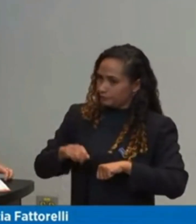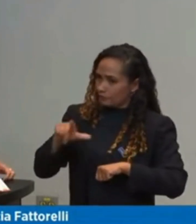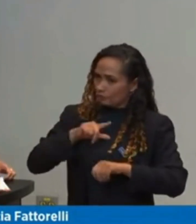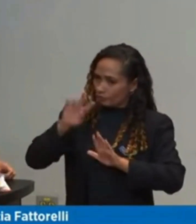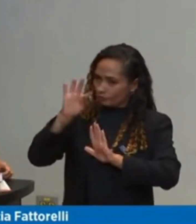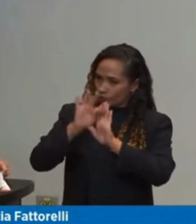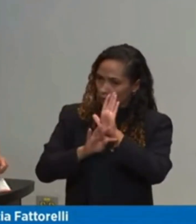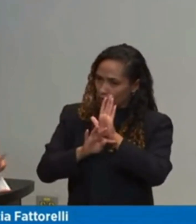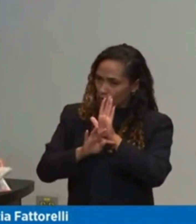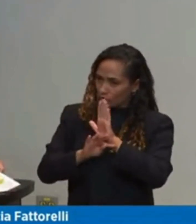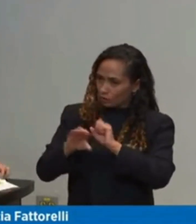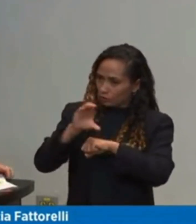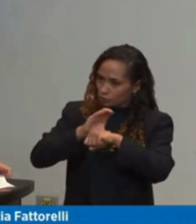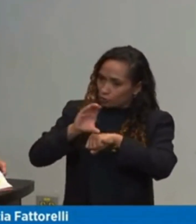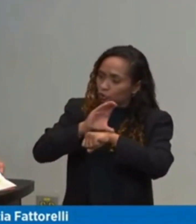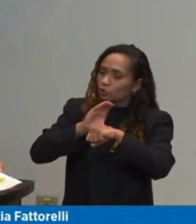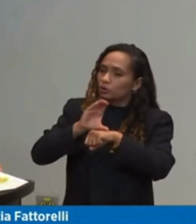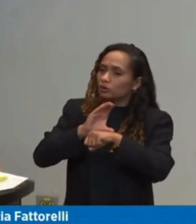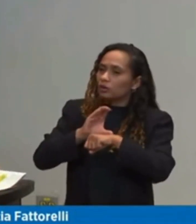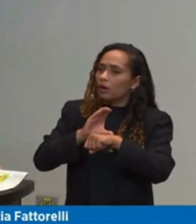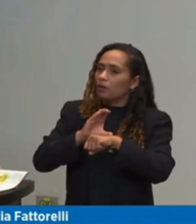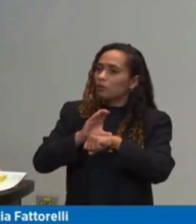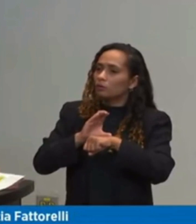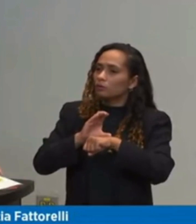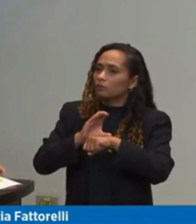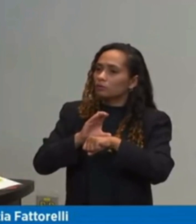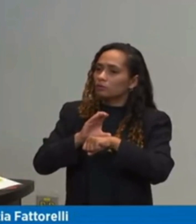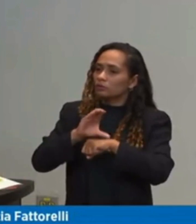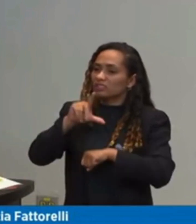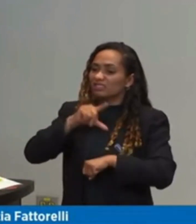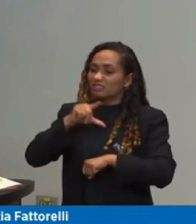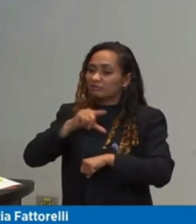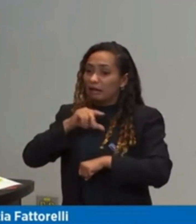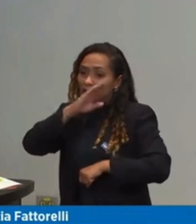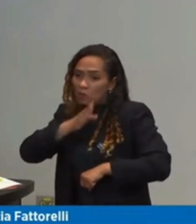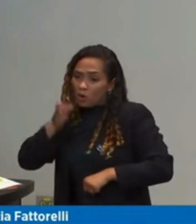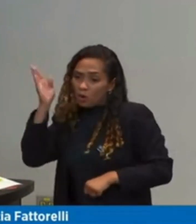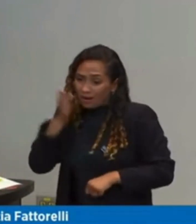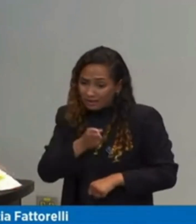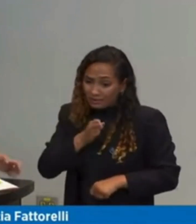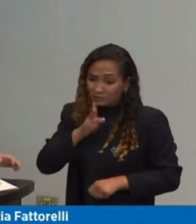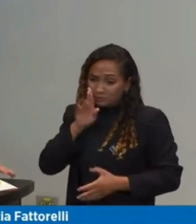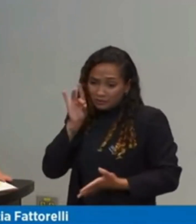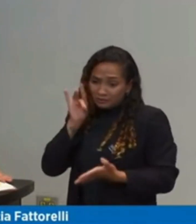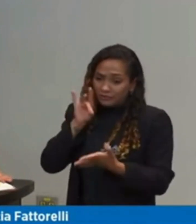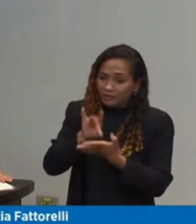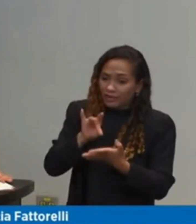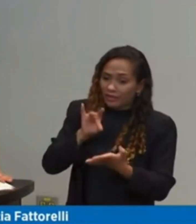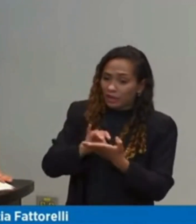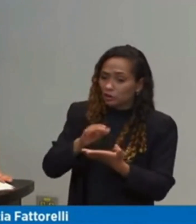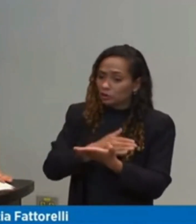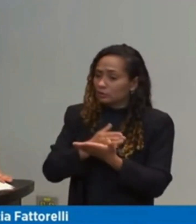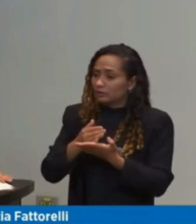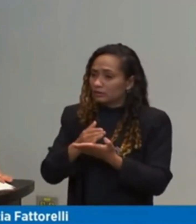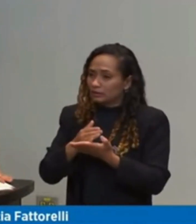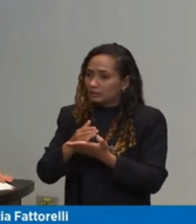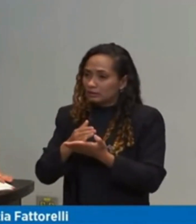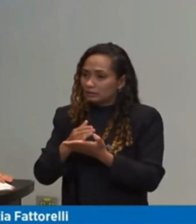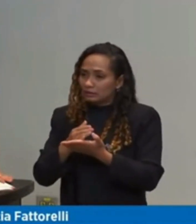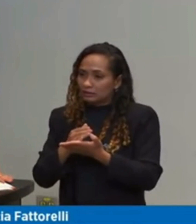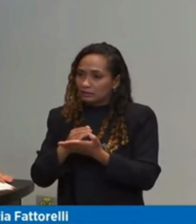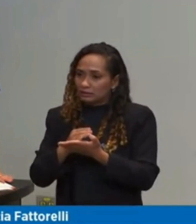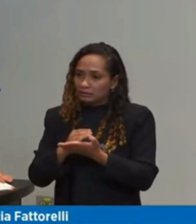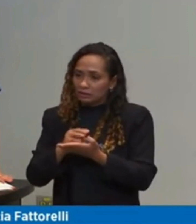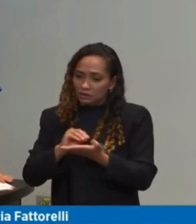texto constitucional um dispositivo que aborte de vez as iniciativas de desviar fluxo